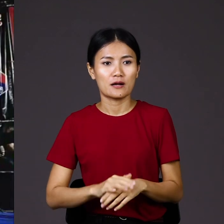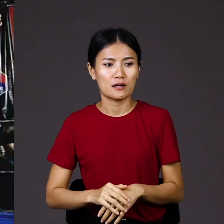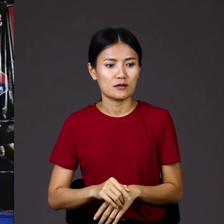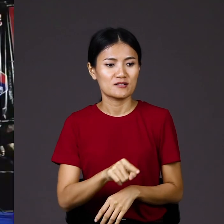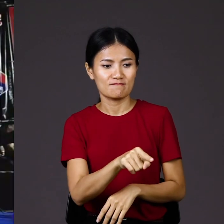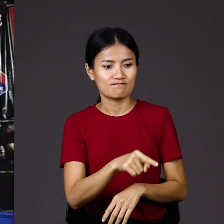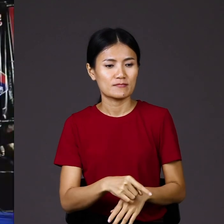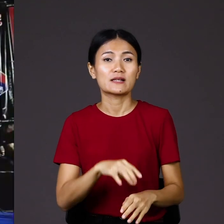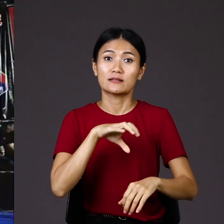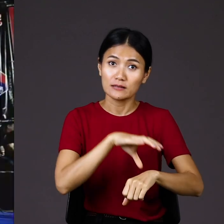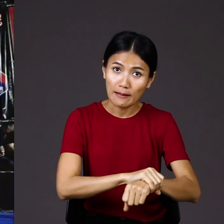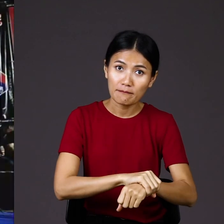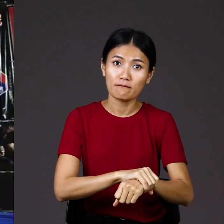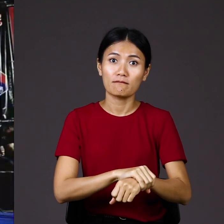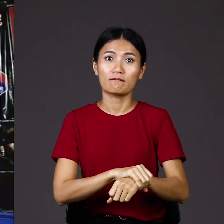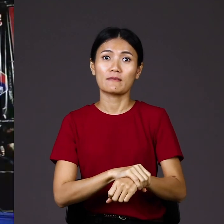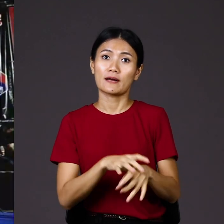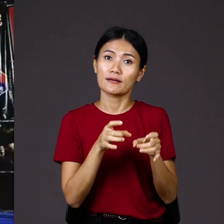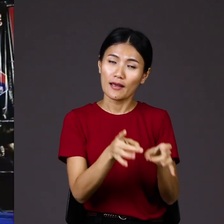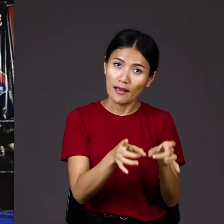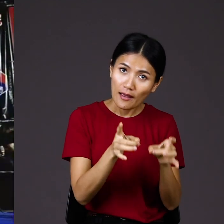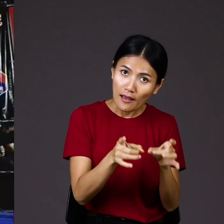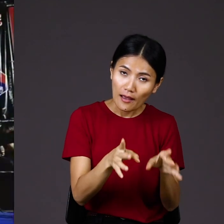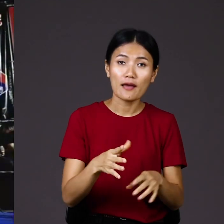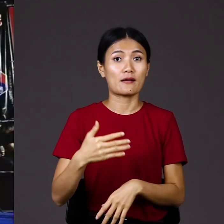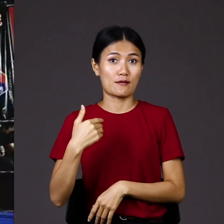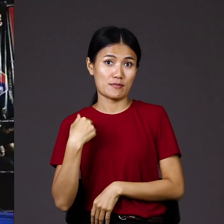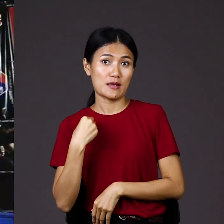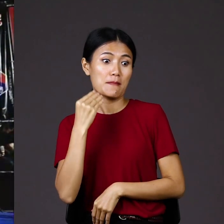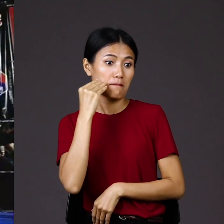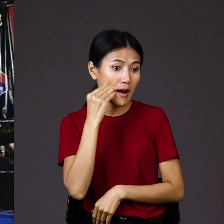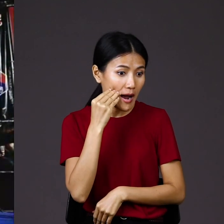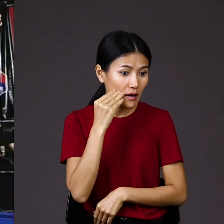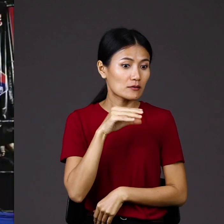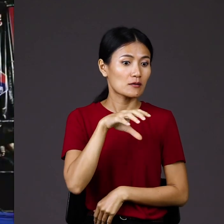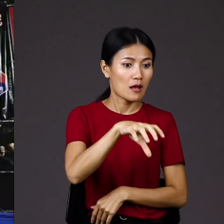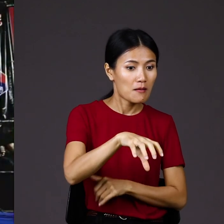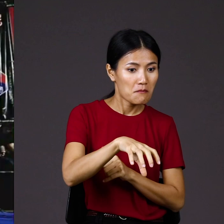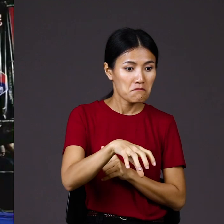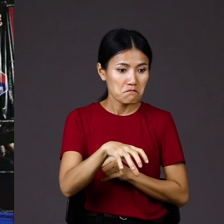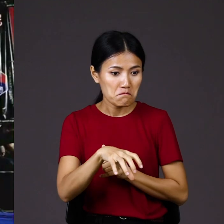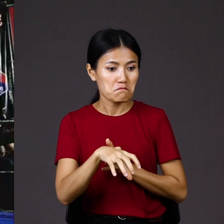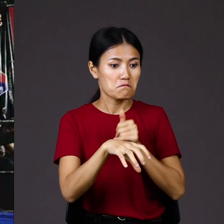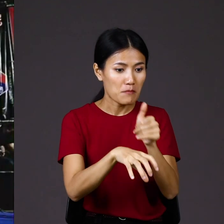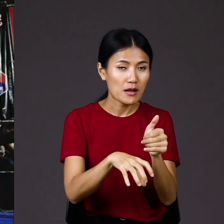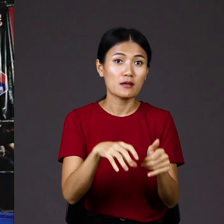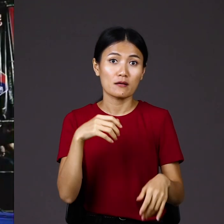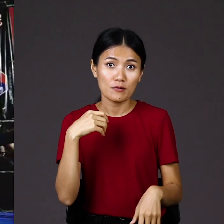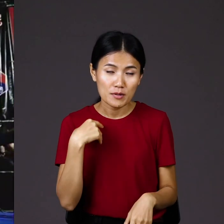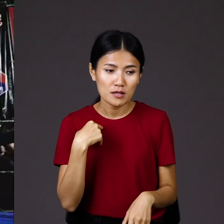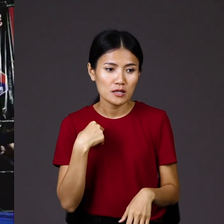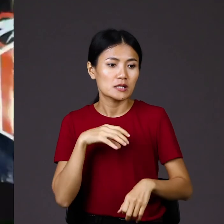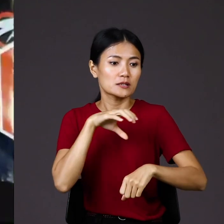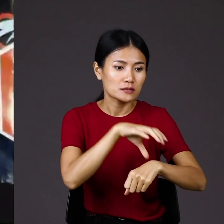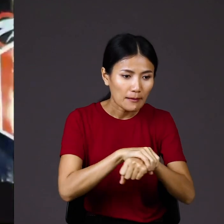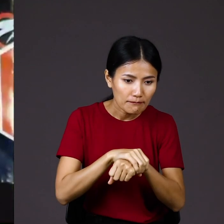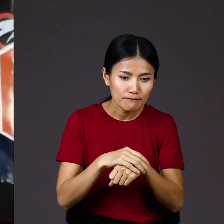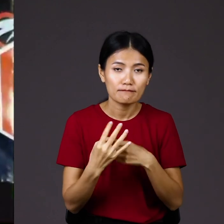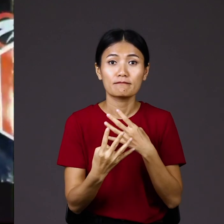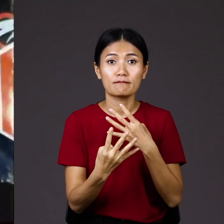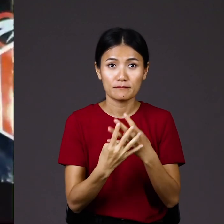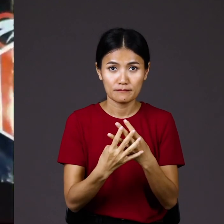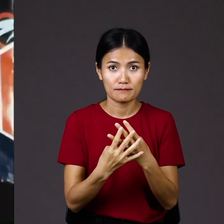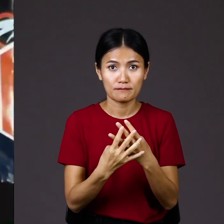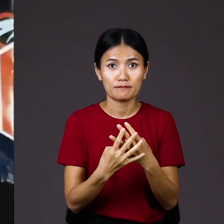าธิปไตยก็ถูกยัดเยียดคดีถูกคุกคามตามไปถึงบ้านตามไปถึงครอบครัวถูก